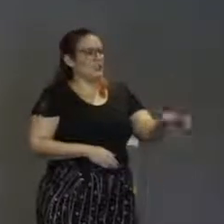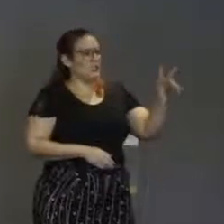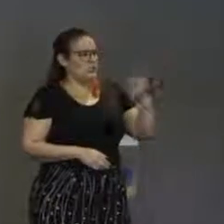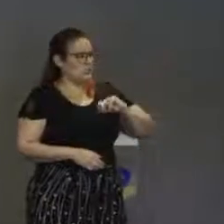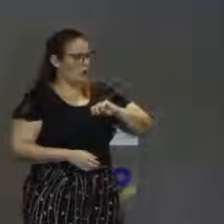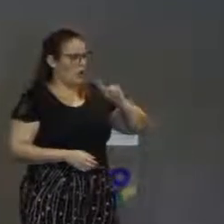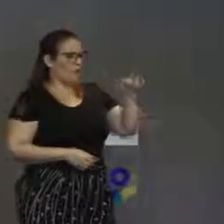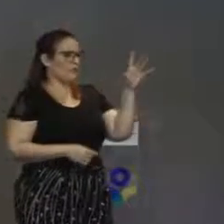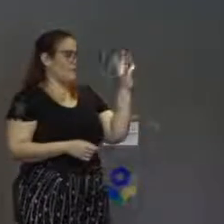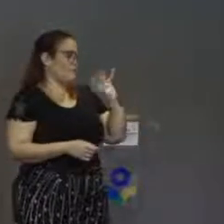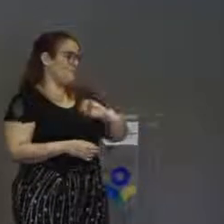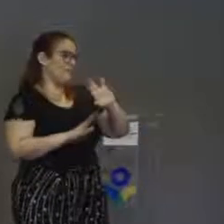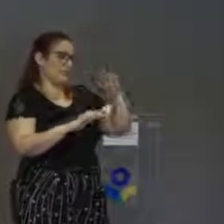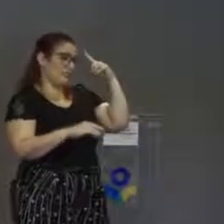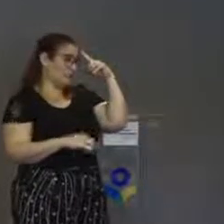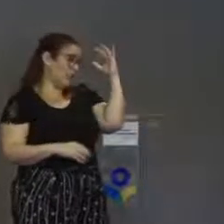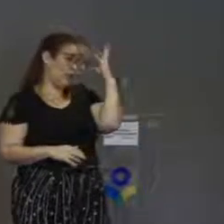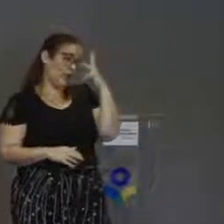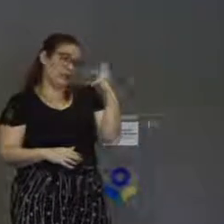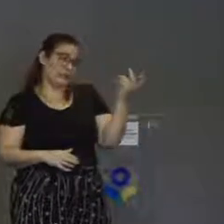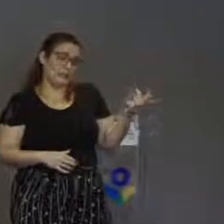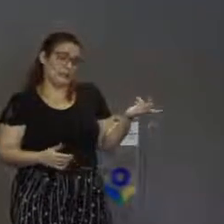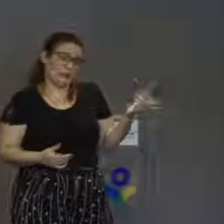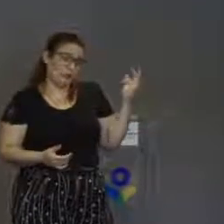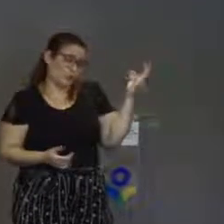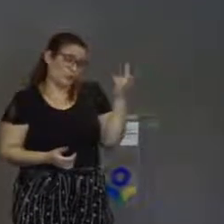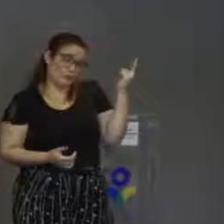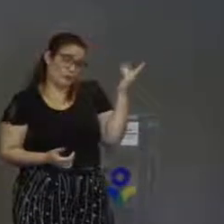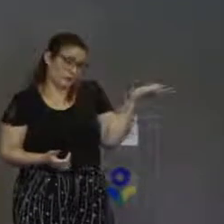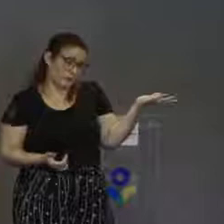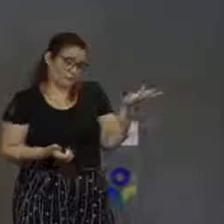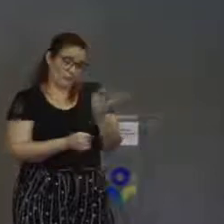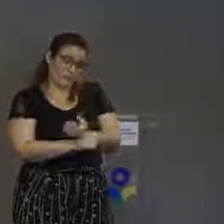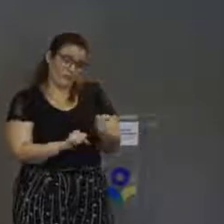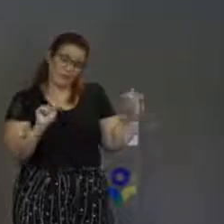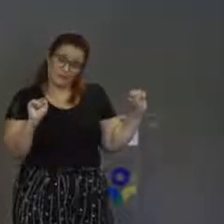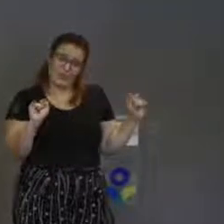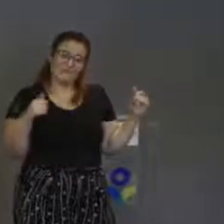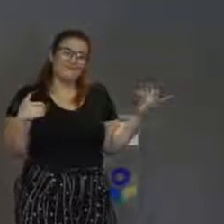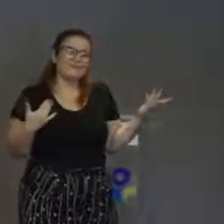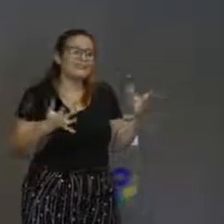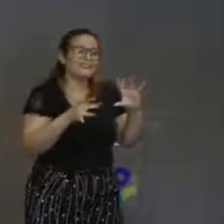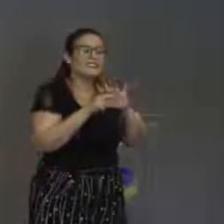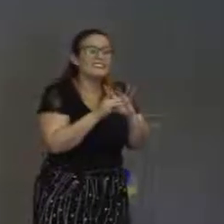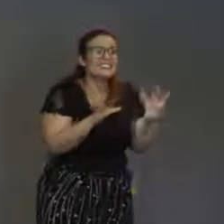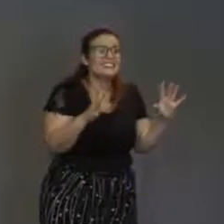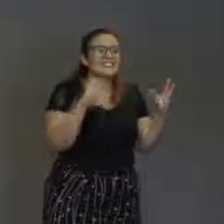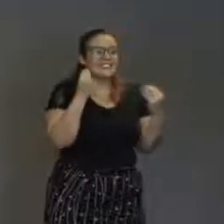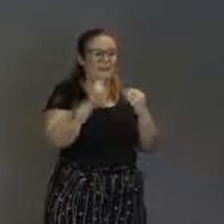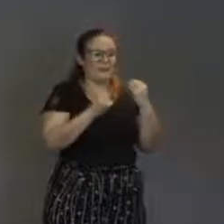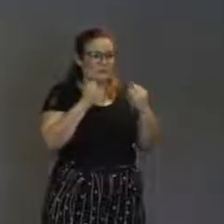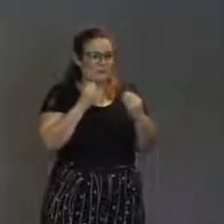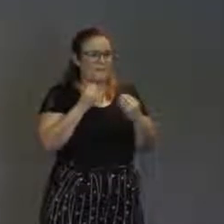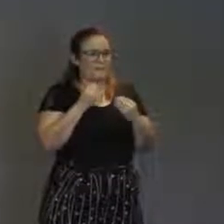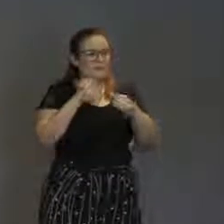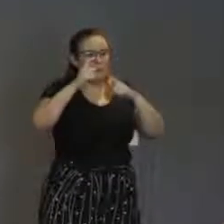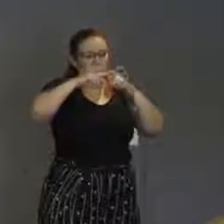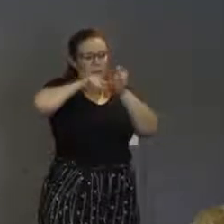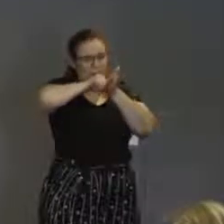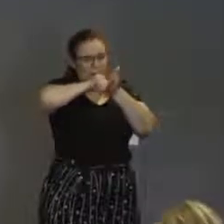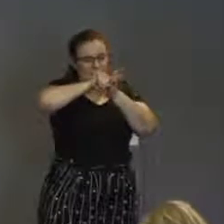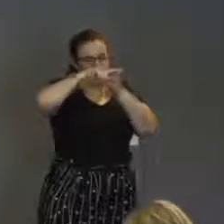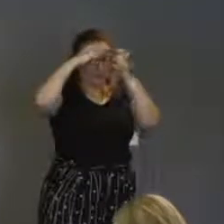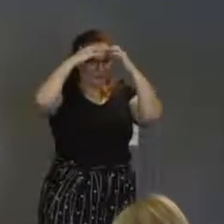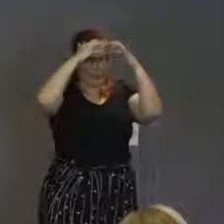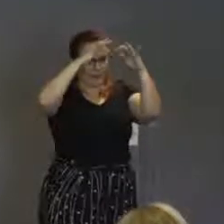mas vai ter uma ideia linda. Não rola, né? Não dá nunca. Então, como é que a gente solta as pessoas? Os neurocientistas, aí eu falando de